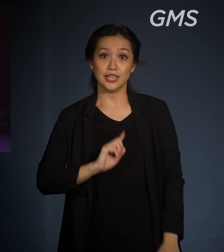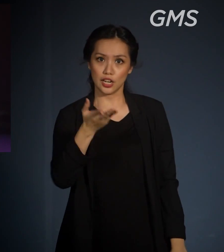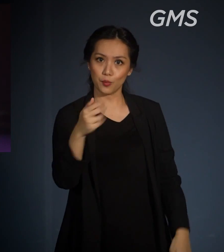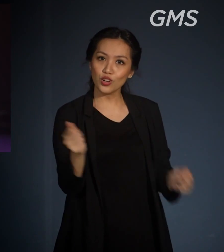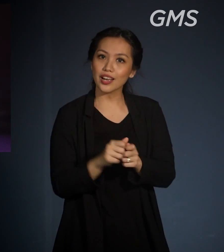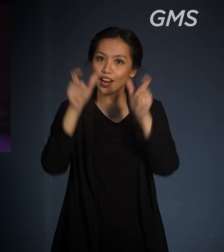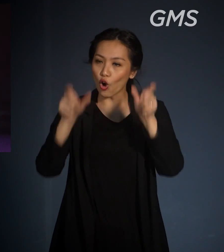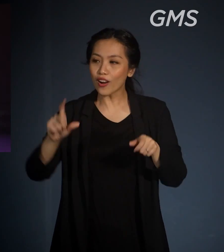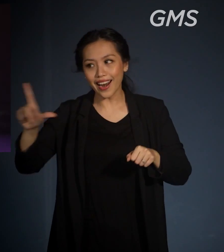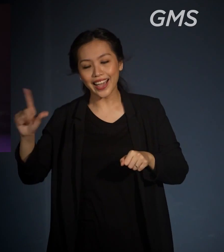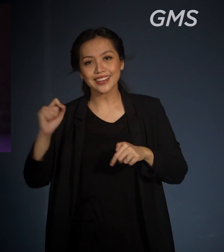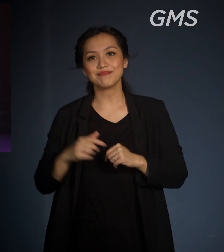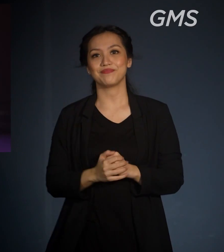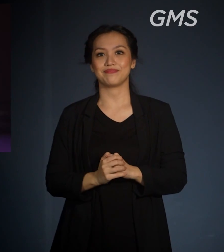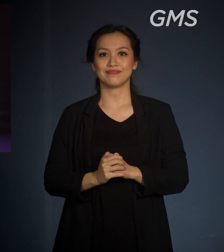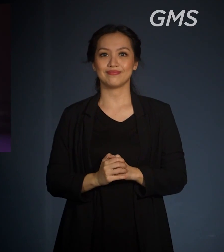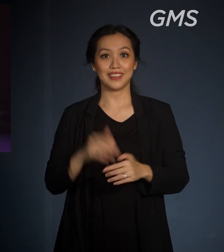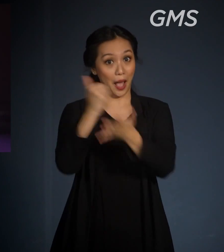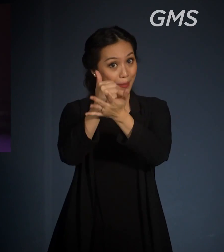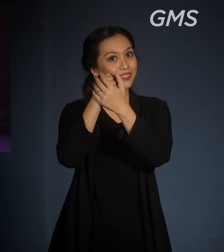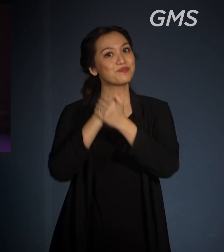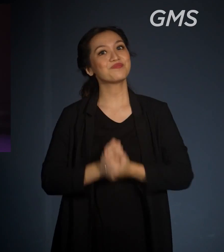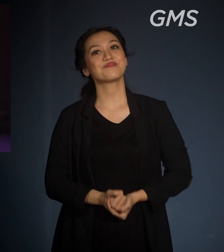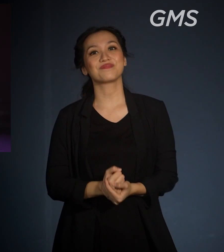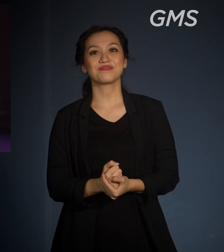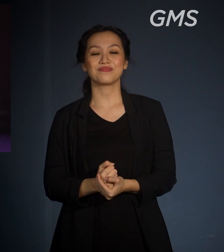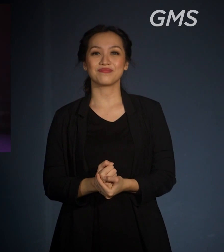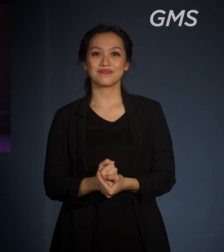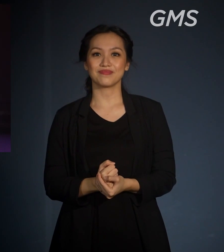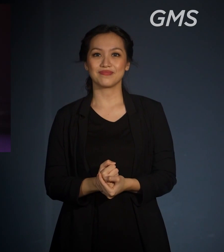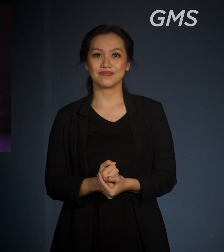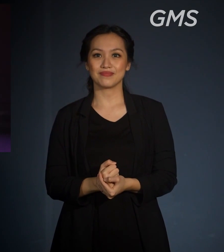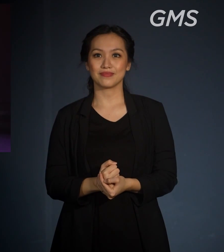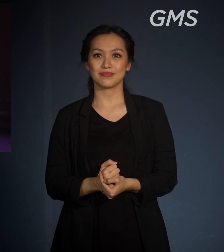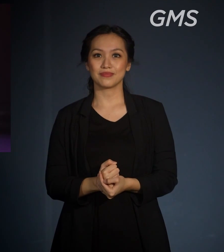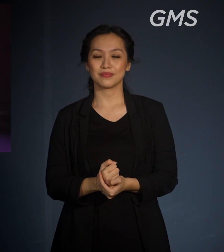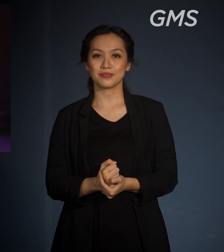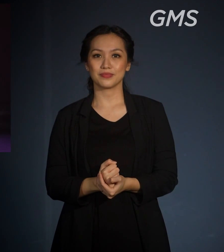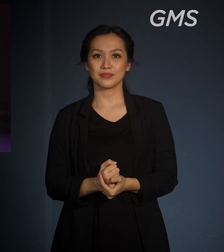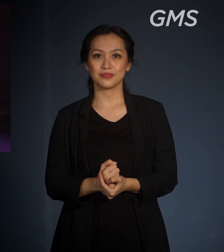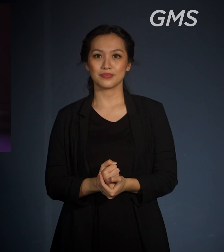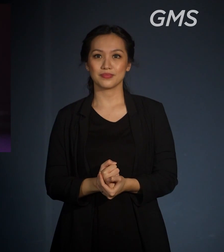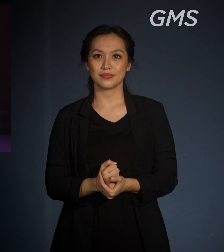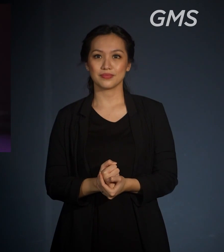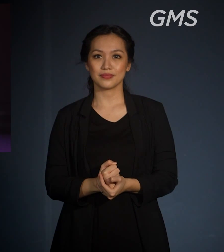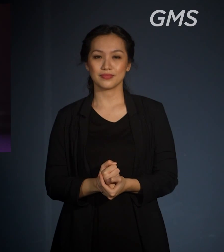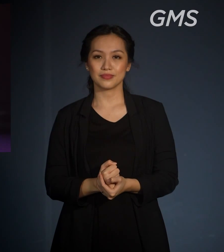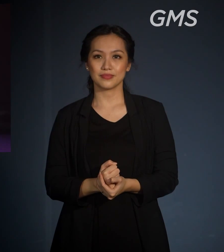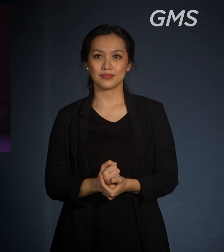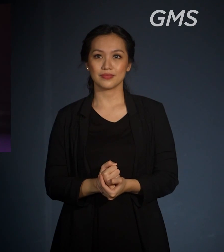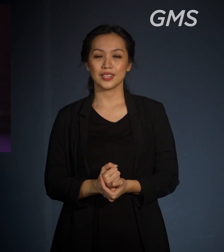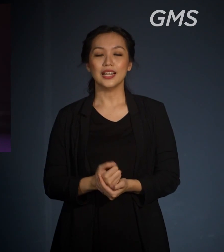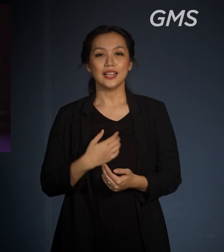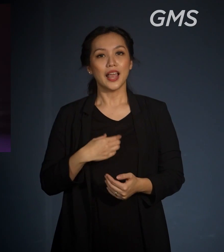lain. Ada amin, saudara? Nah, sekarang saya ingin Anda membuka satu